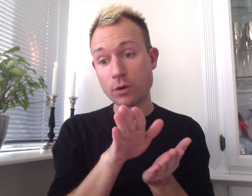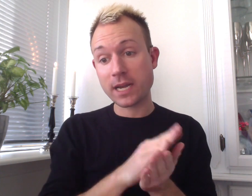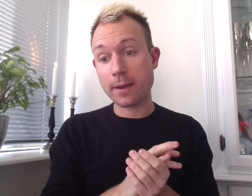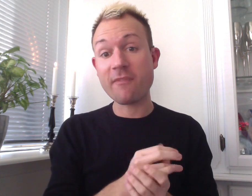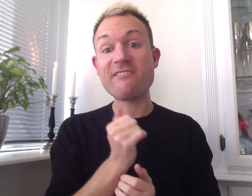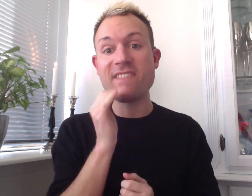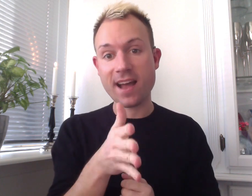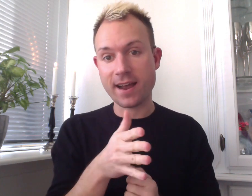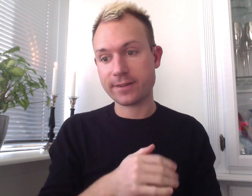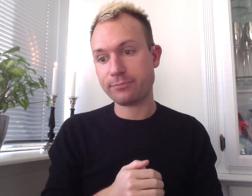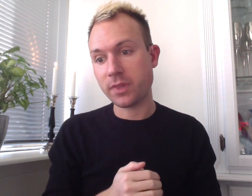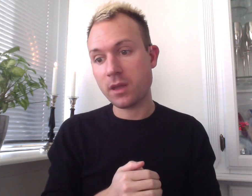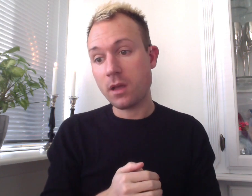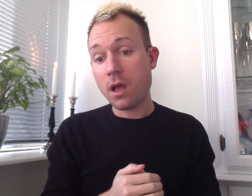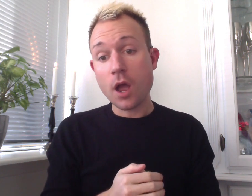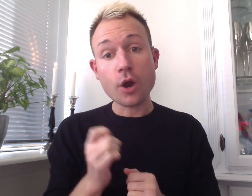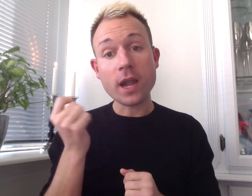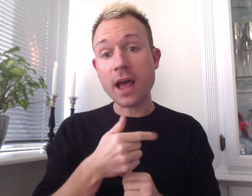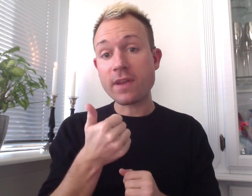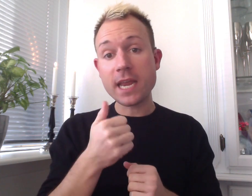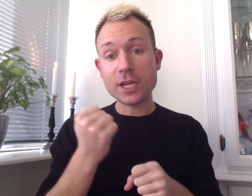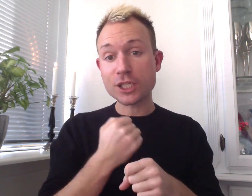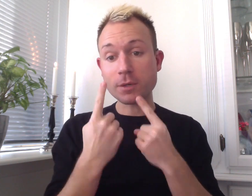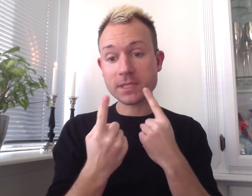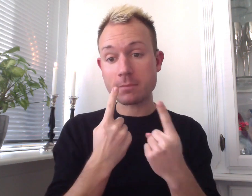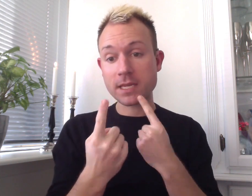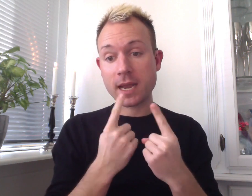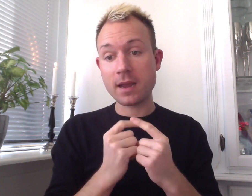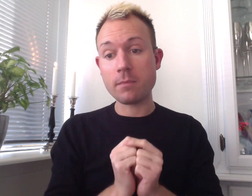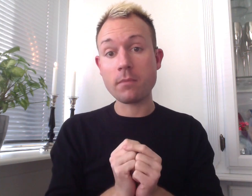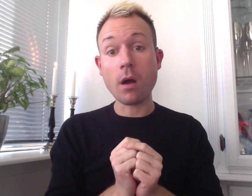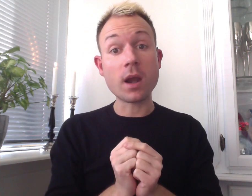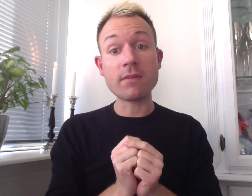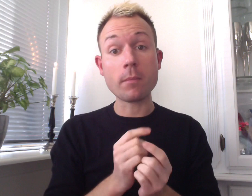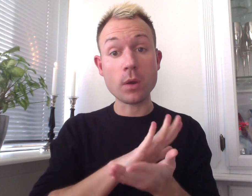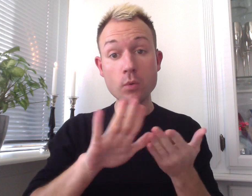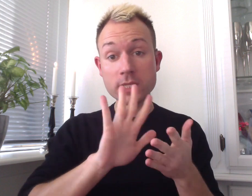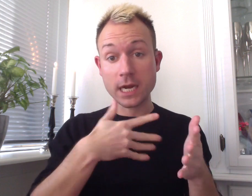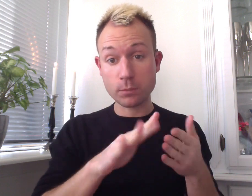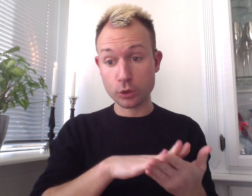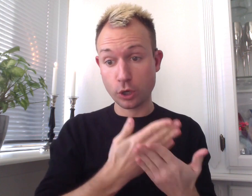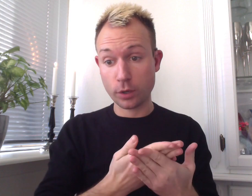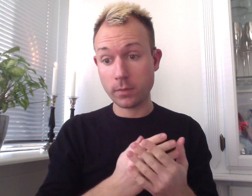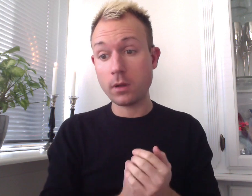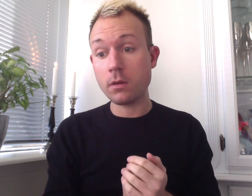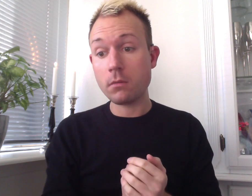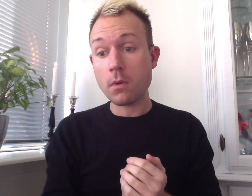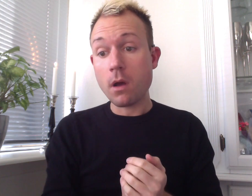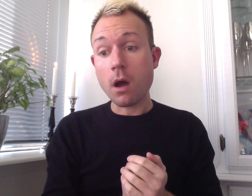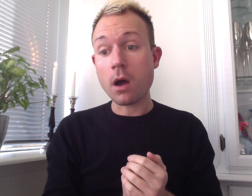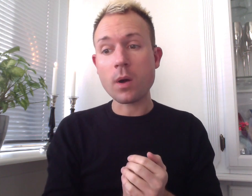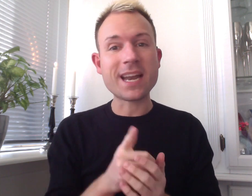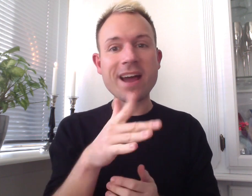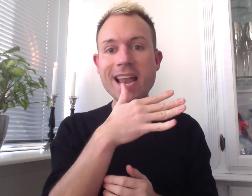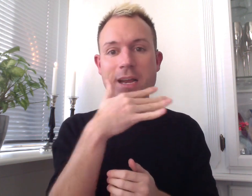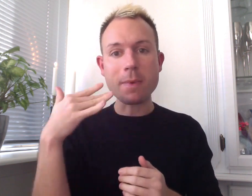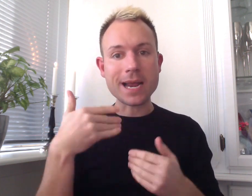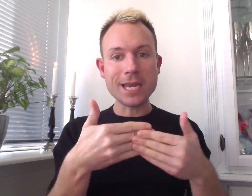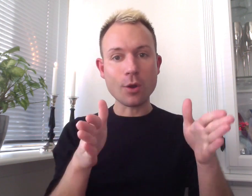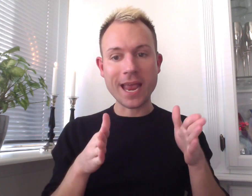Afklag hver gang. Kun har haft en jobsamtale, og det var med ugen transporttrol. Og der var heller ikke mange i